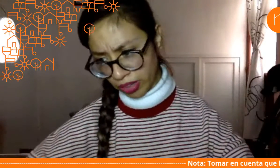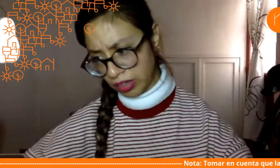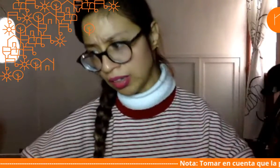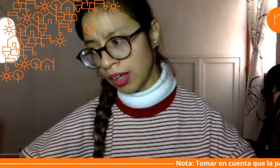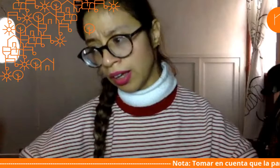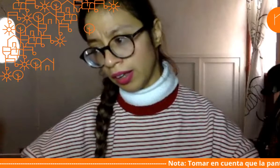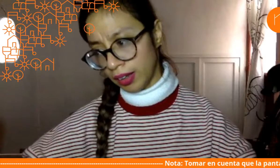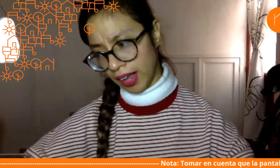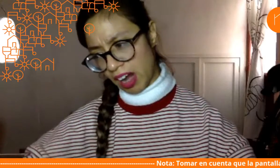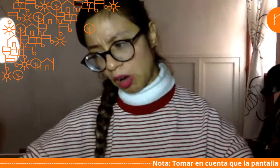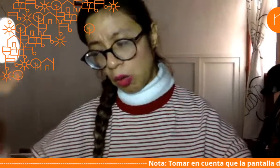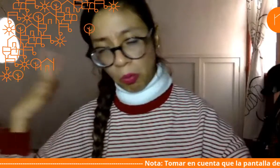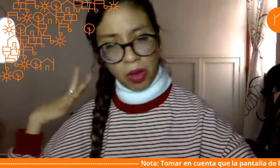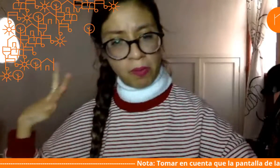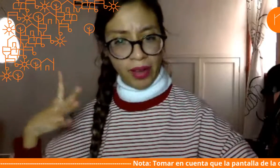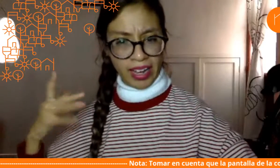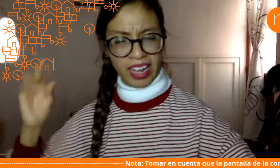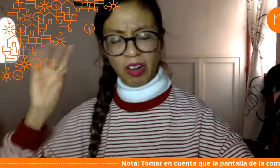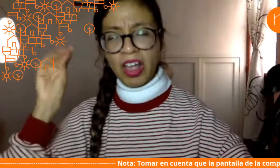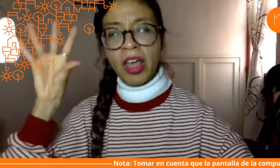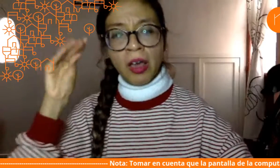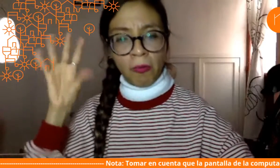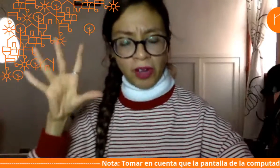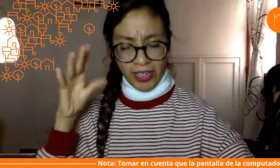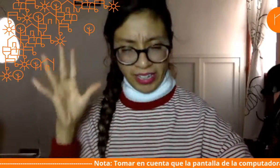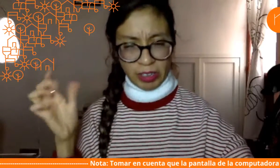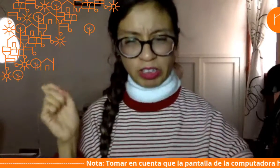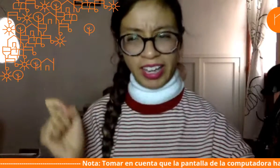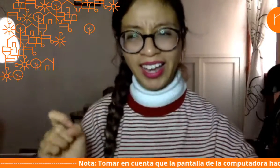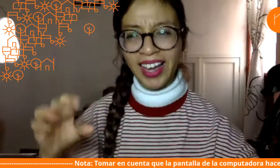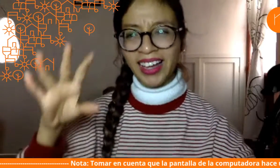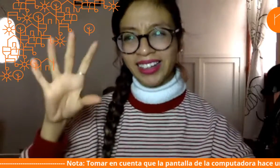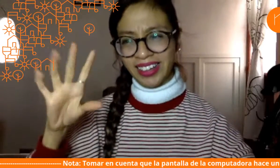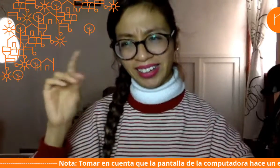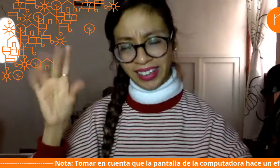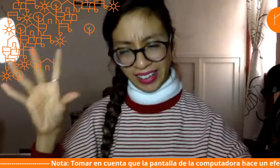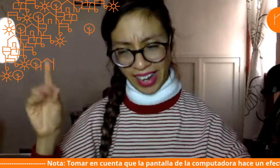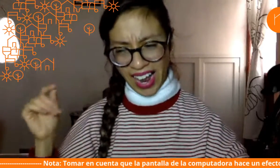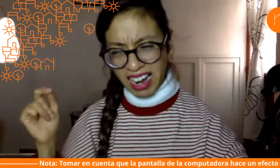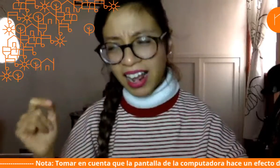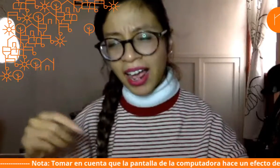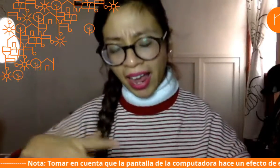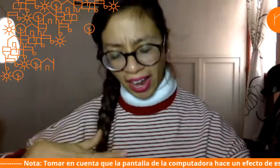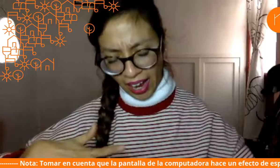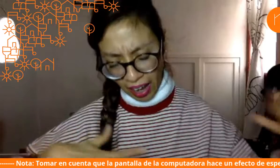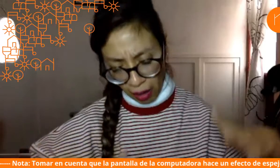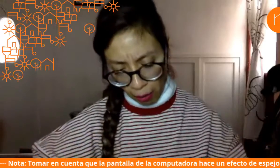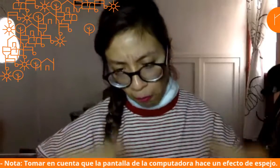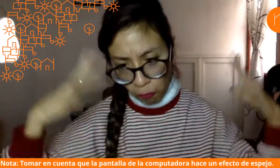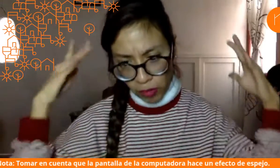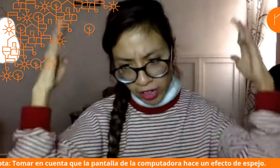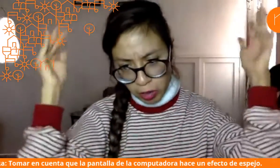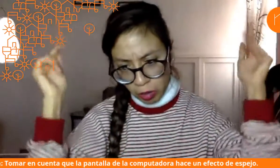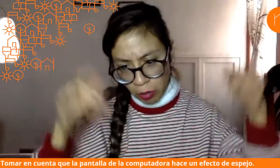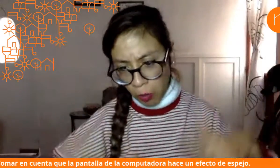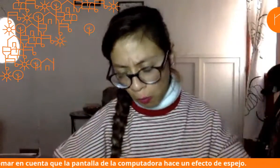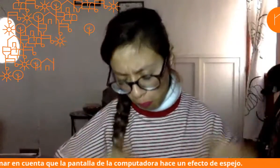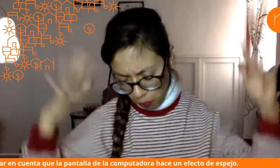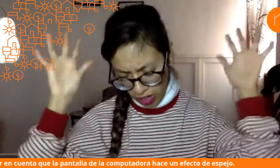pues, de algo muy mágico y brillitos que tintinean, brillo,